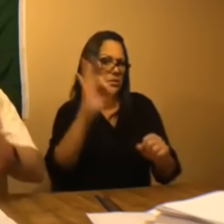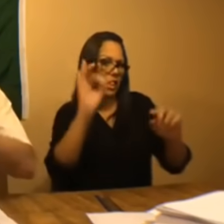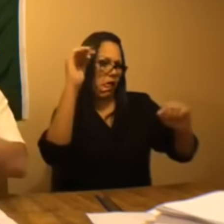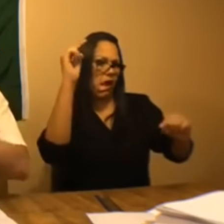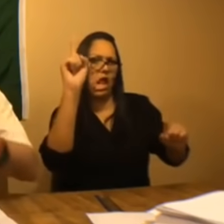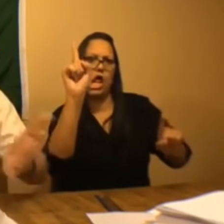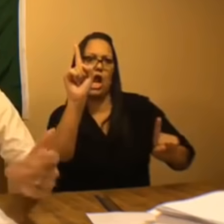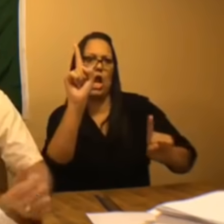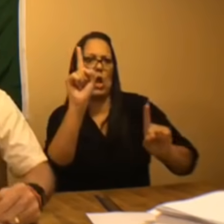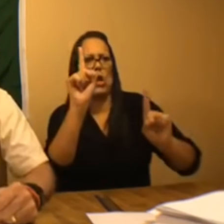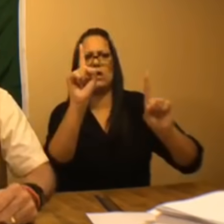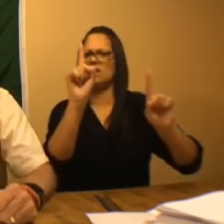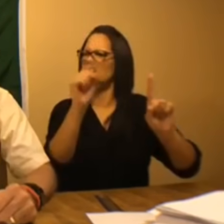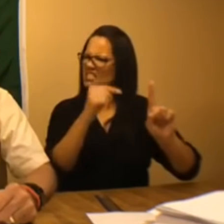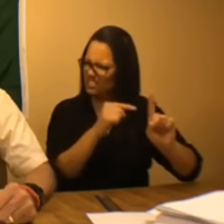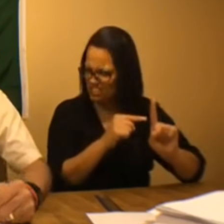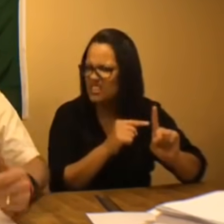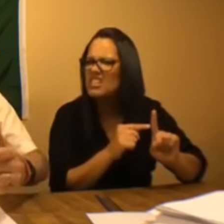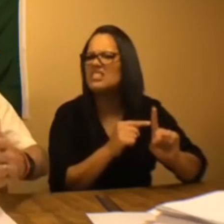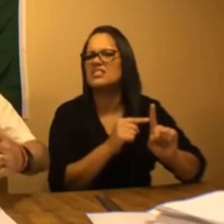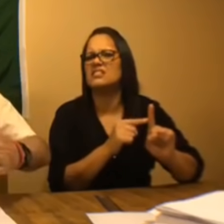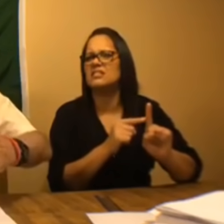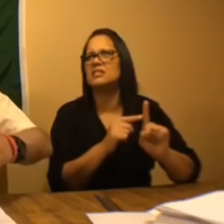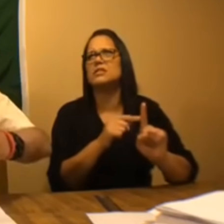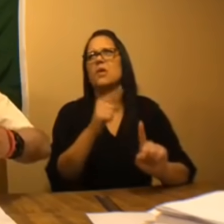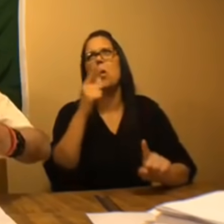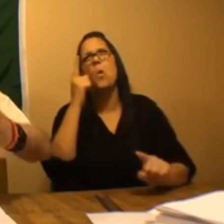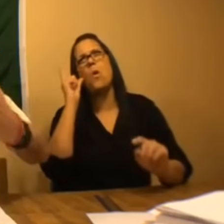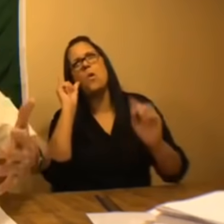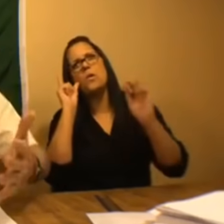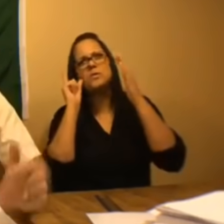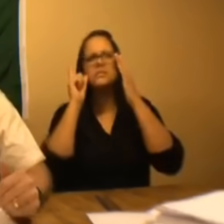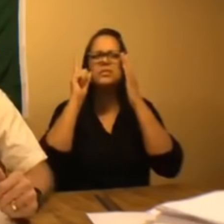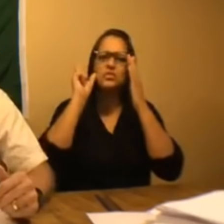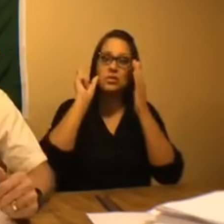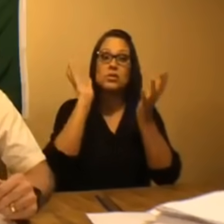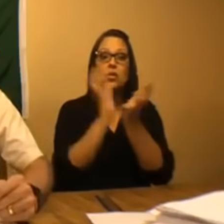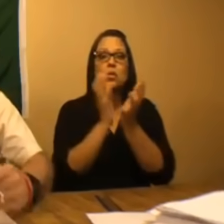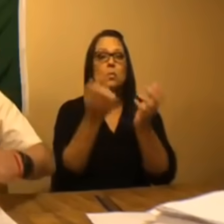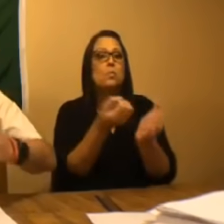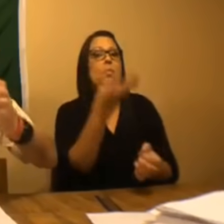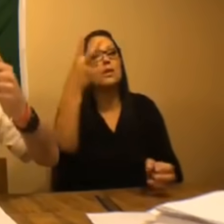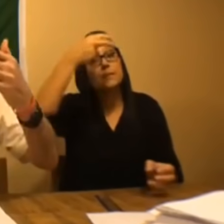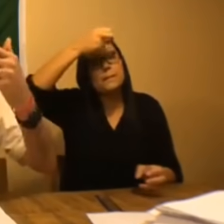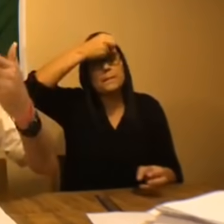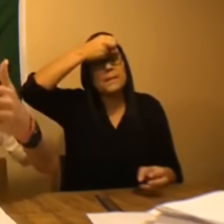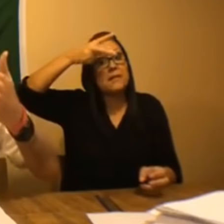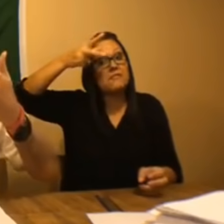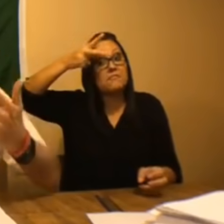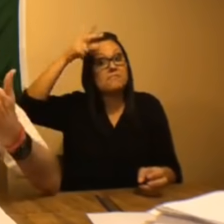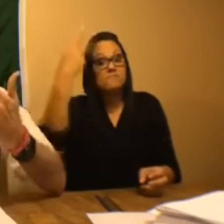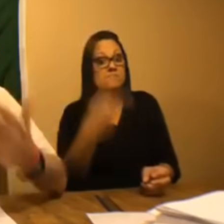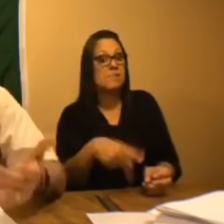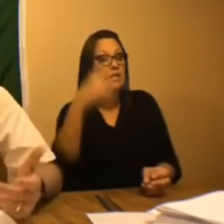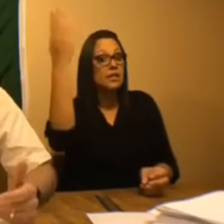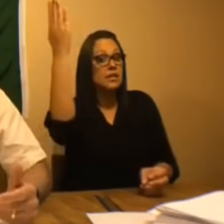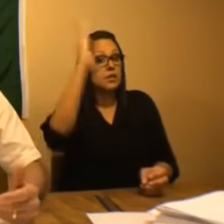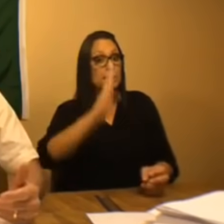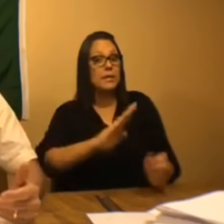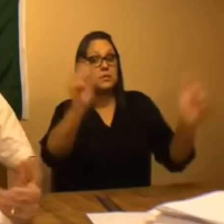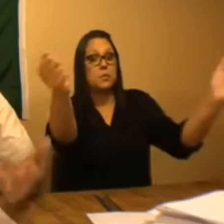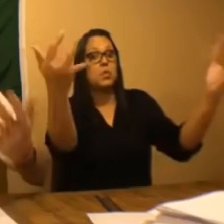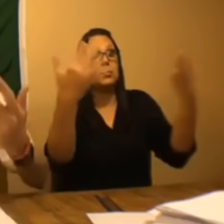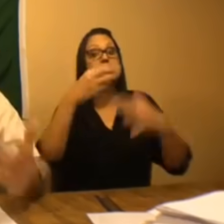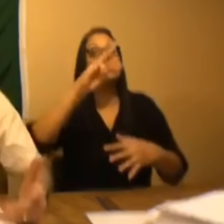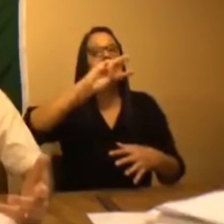possível. De ontem para hoje recebi a visita aqui de dezenas de prefeitos, representando mais de 3 mil prefeitos do